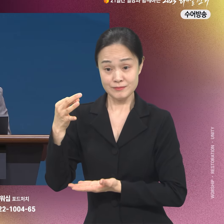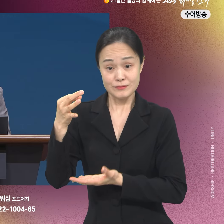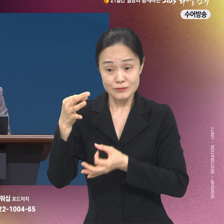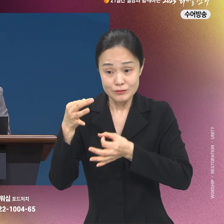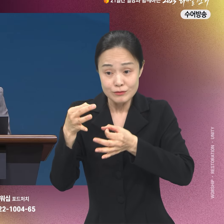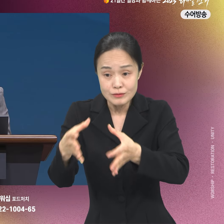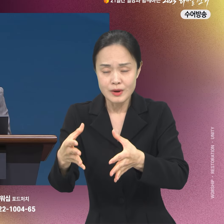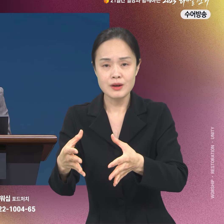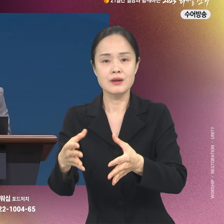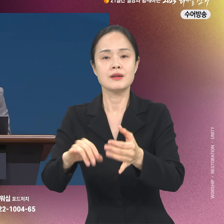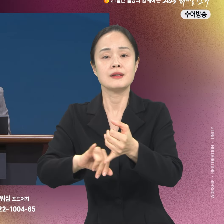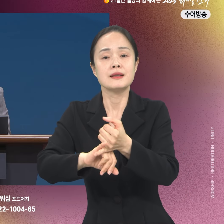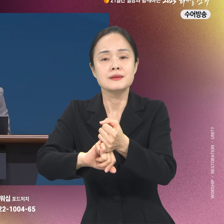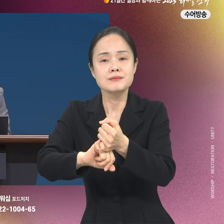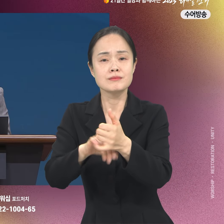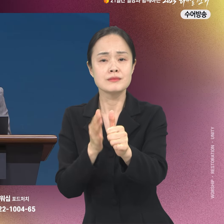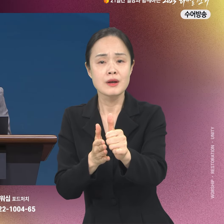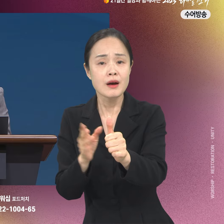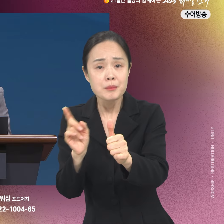받고 들어갔는데